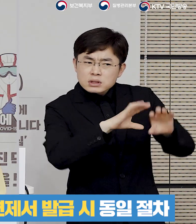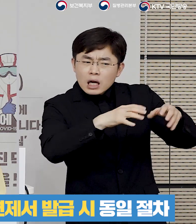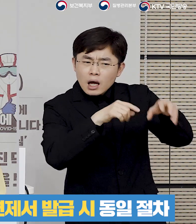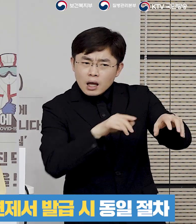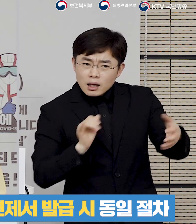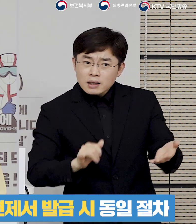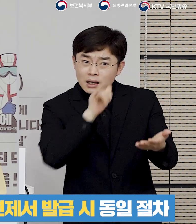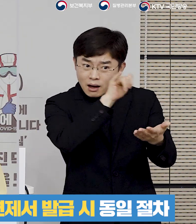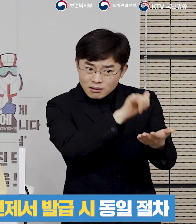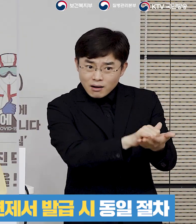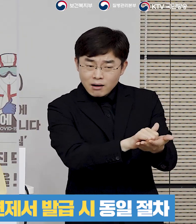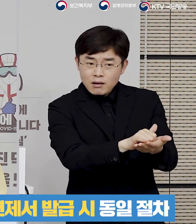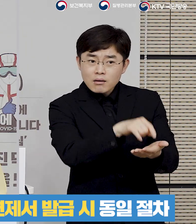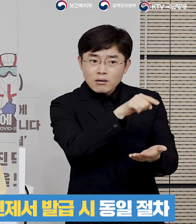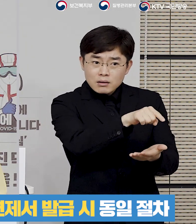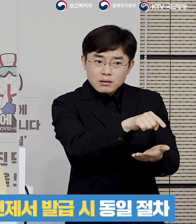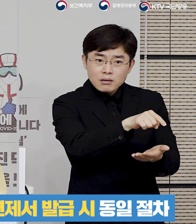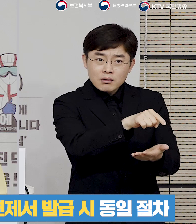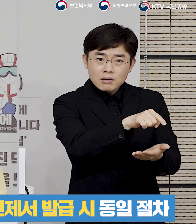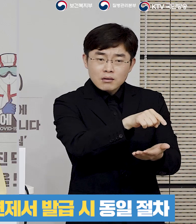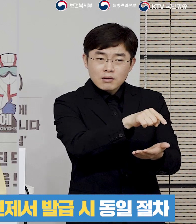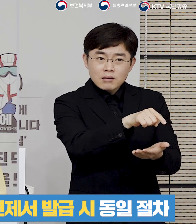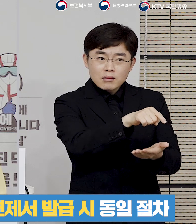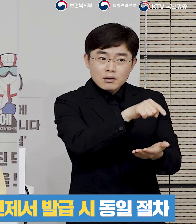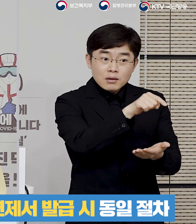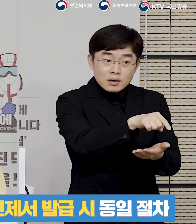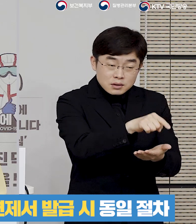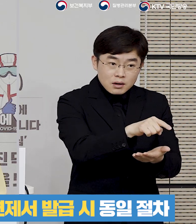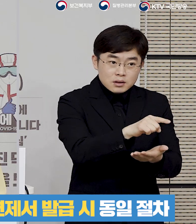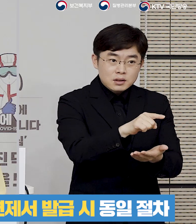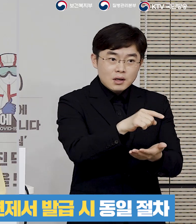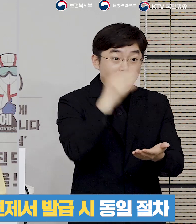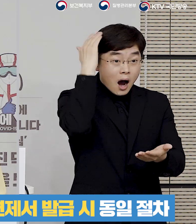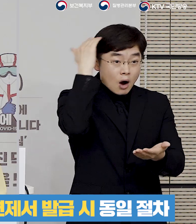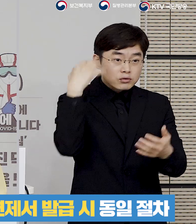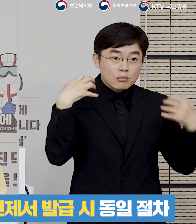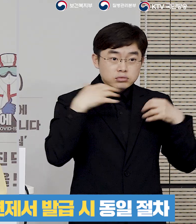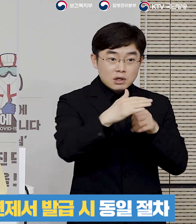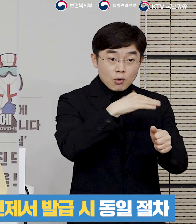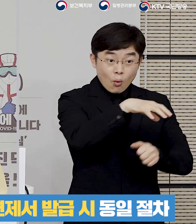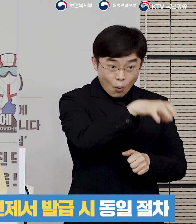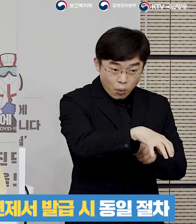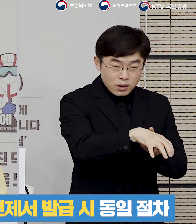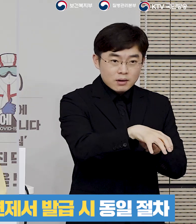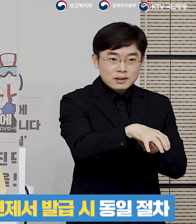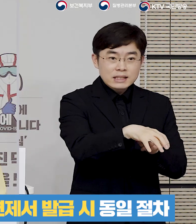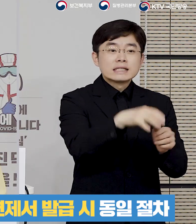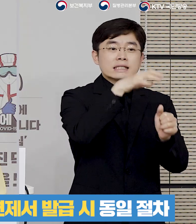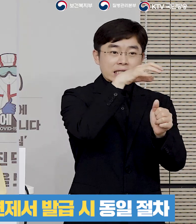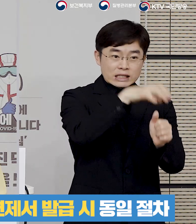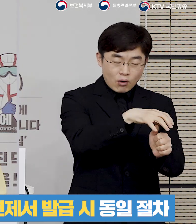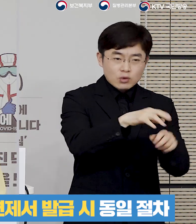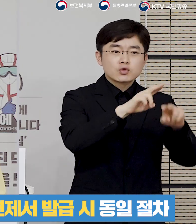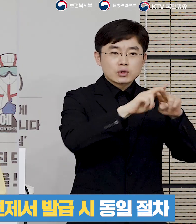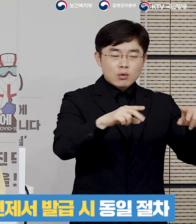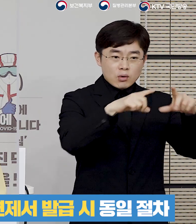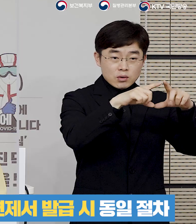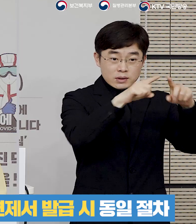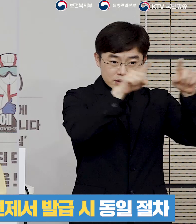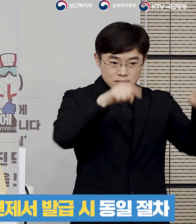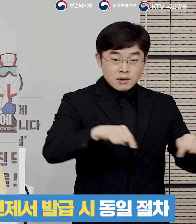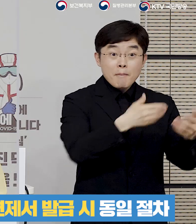국가에 출장을 갔다가 거기에서 대사 우리 공간을 통해서 자가격리 면제서를 발급받게